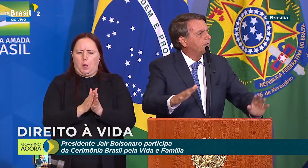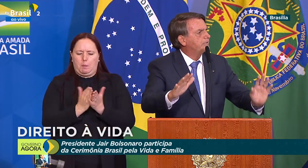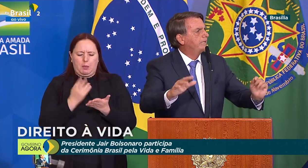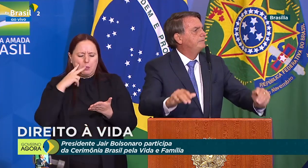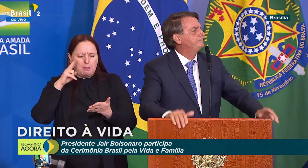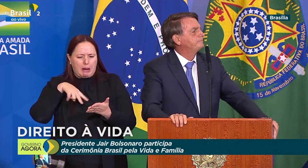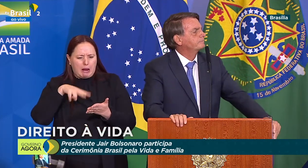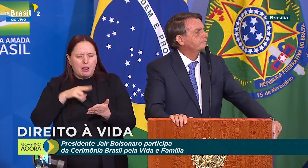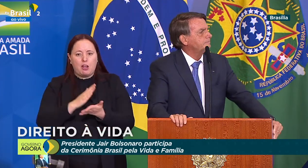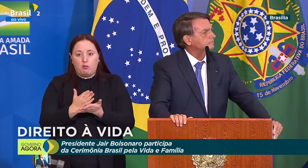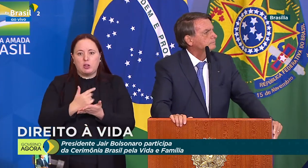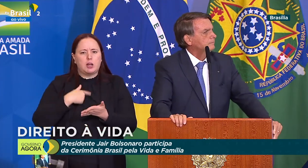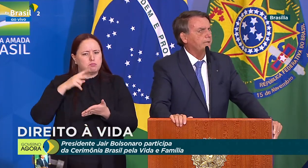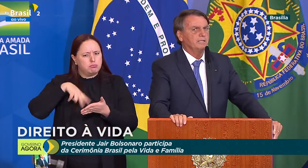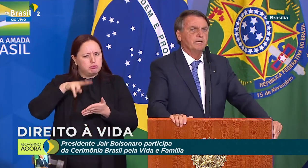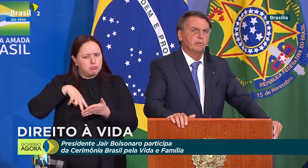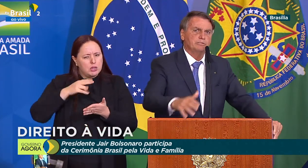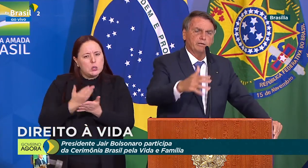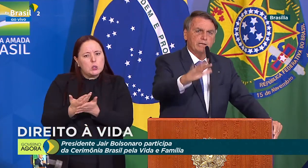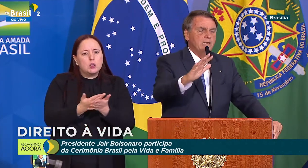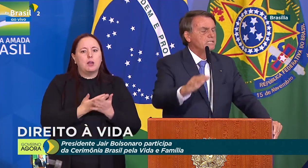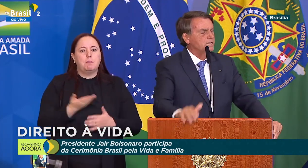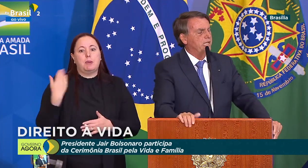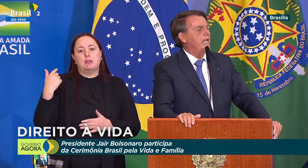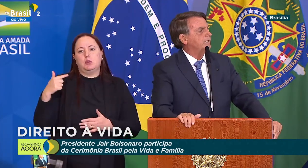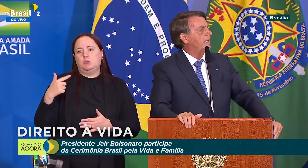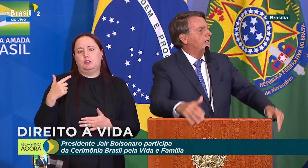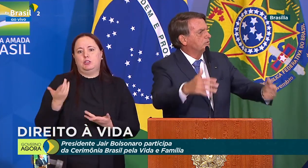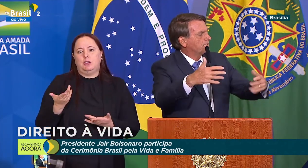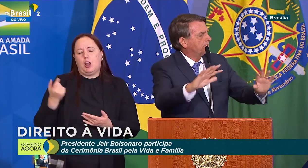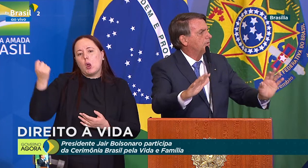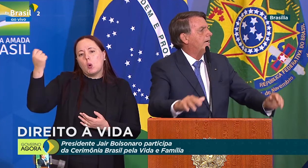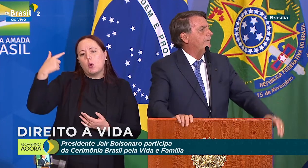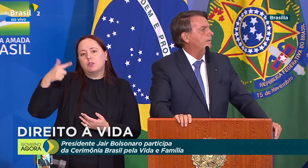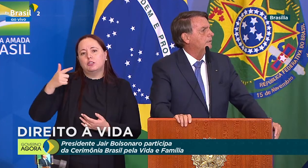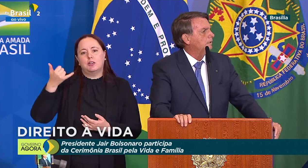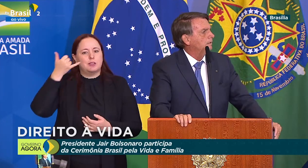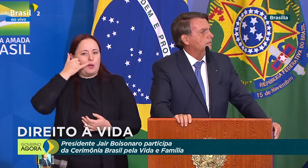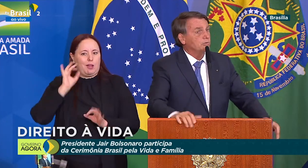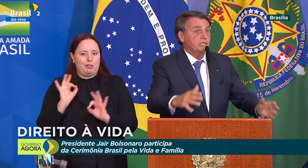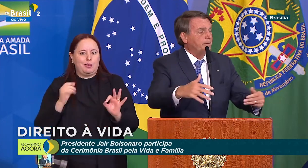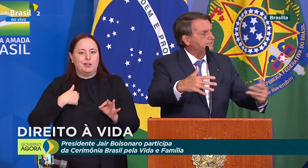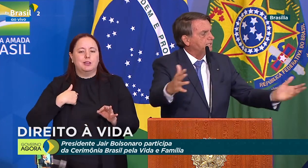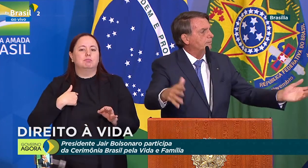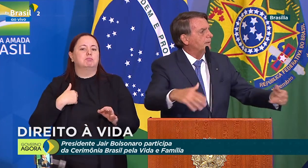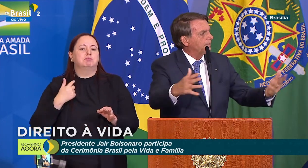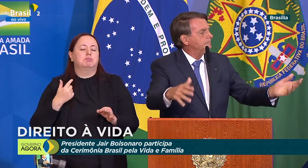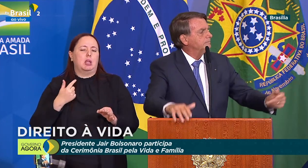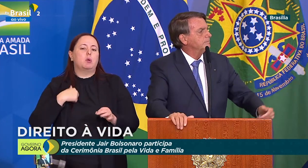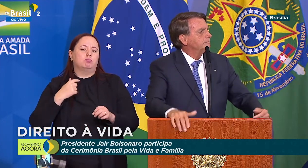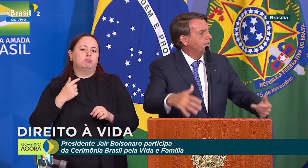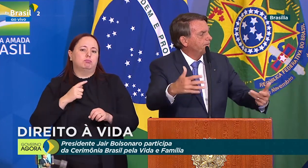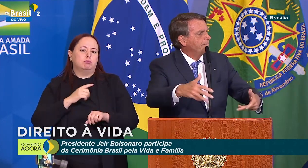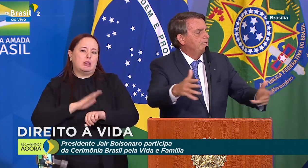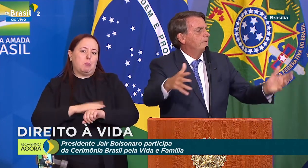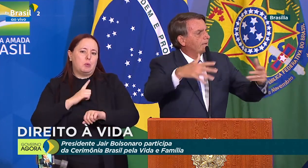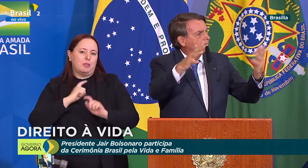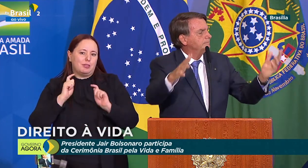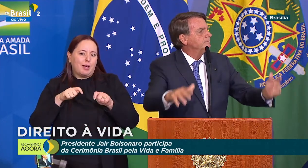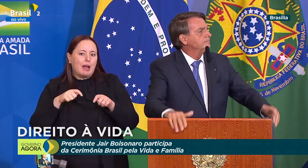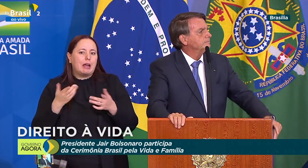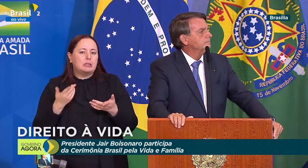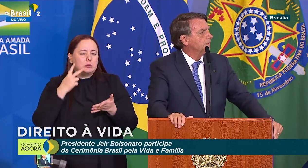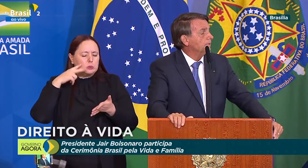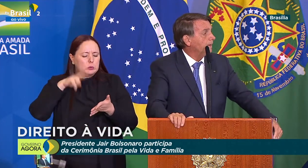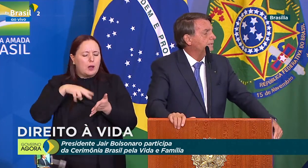toda contava na fronteira Naquele tempo não tinha no reino de energia elétrica lá não sei a celula eu tinha mais tempo para a família